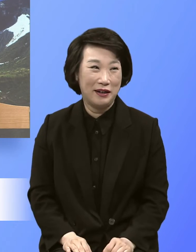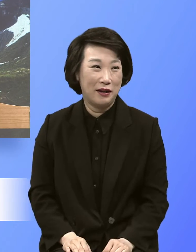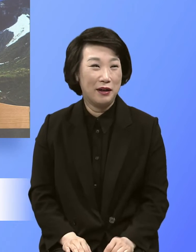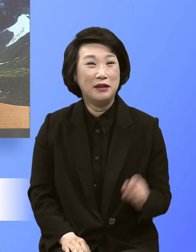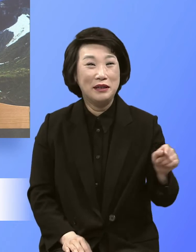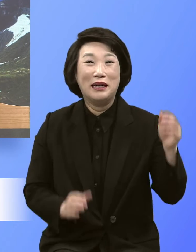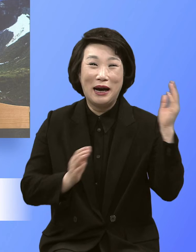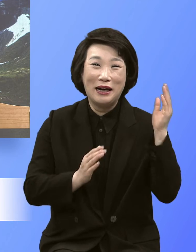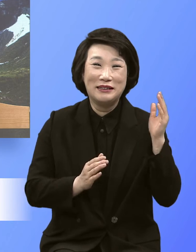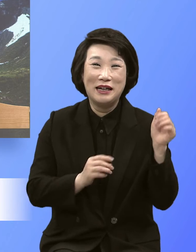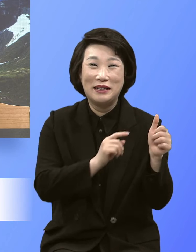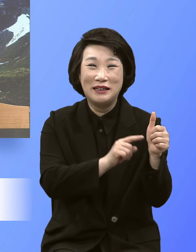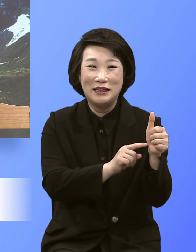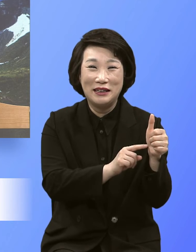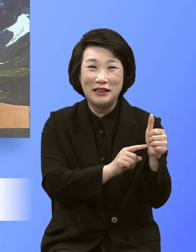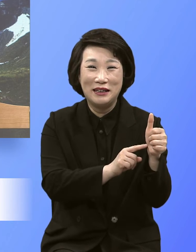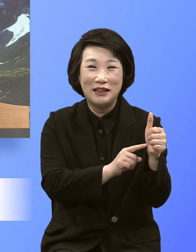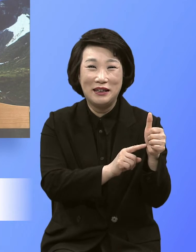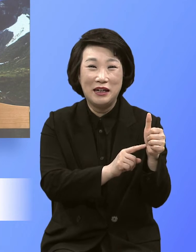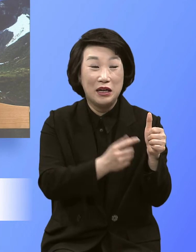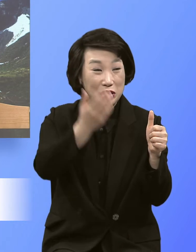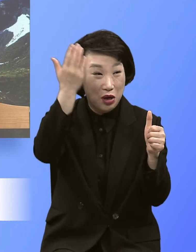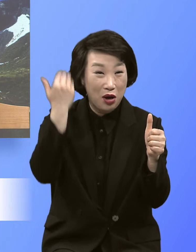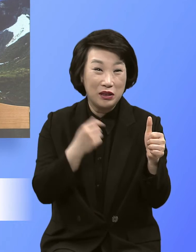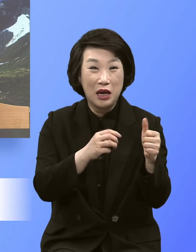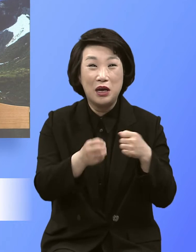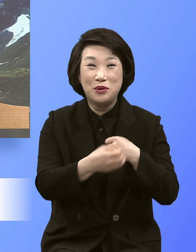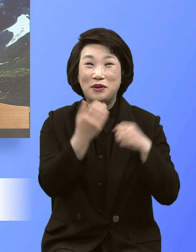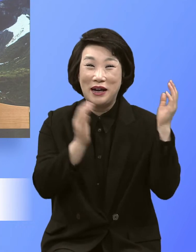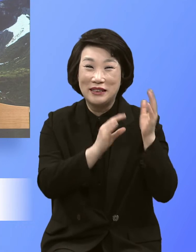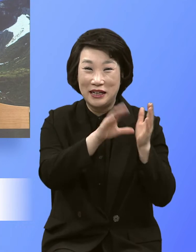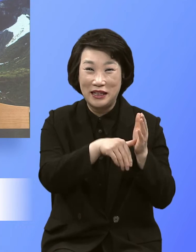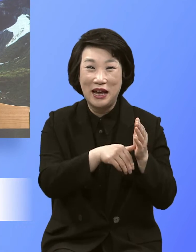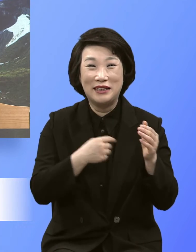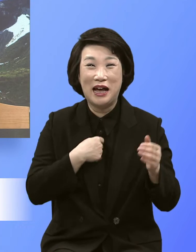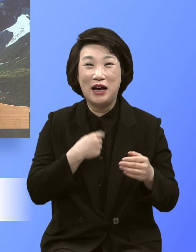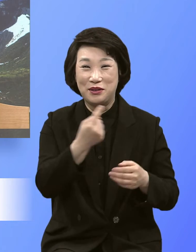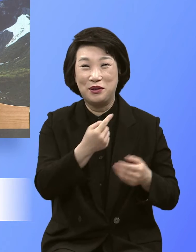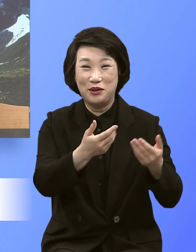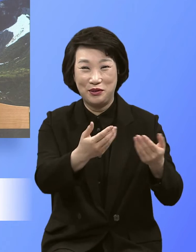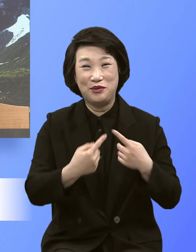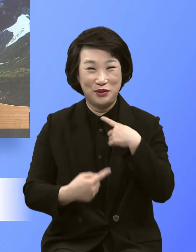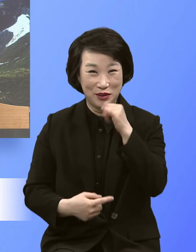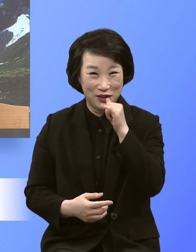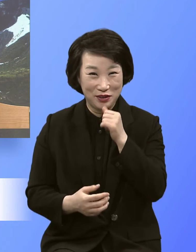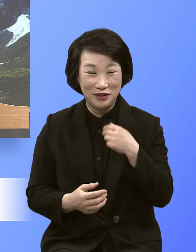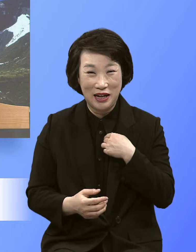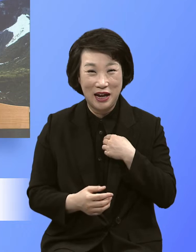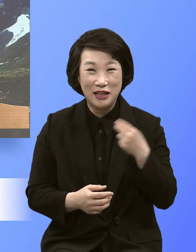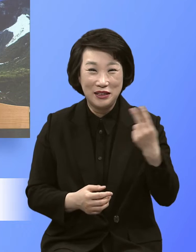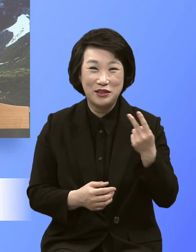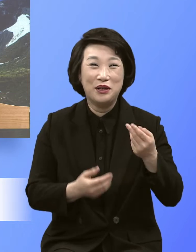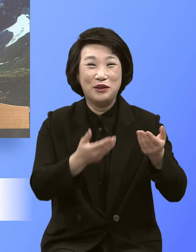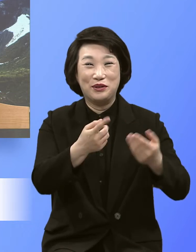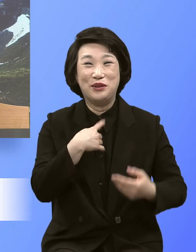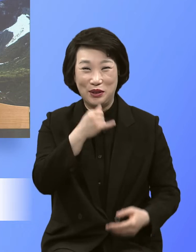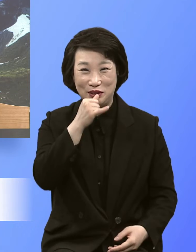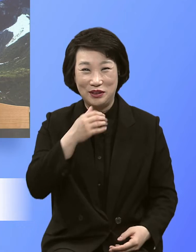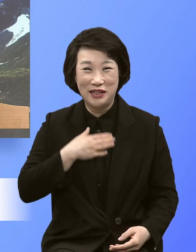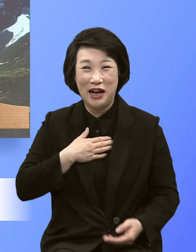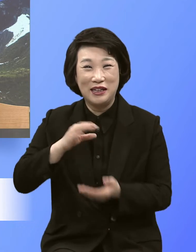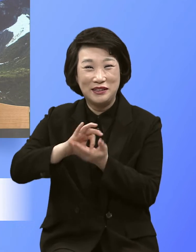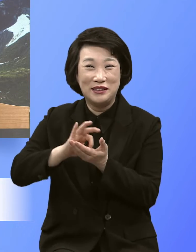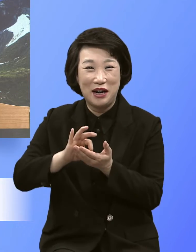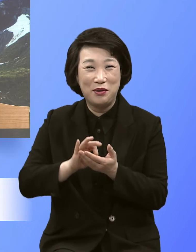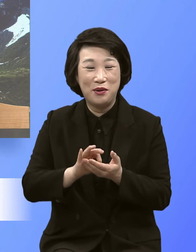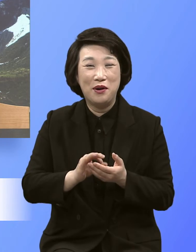그 학생이 그 전에 초등학교 때 1,000원도 주고 2,000원도 주고 용돈 쓰라고